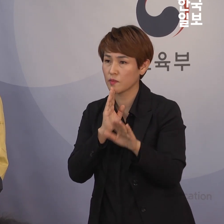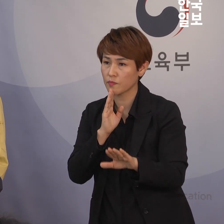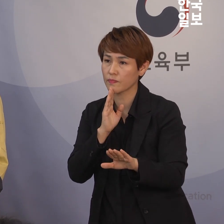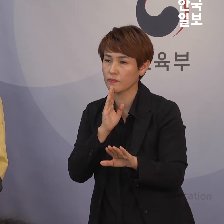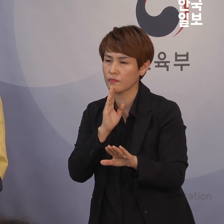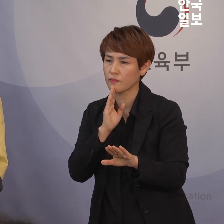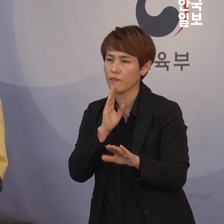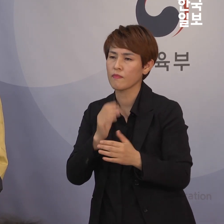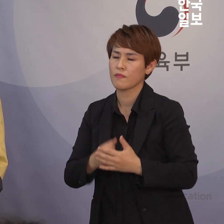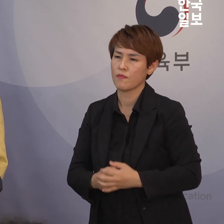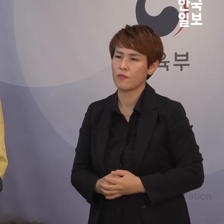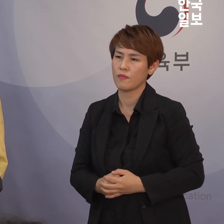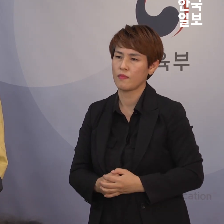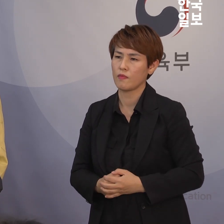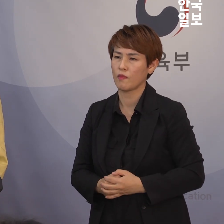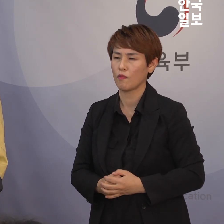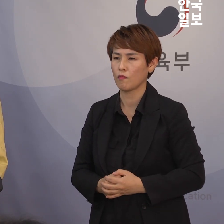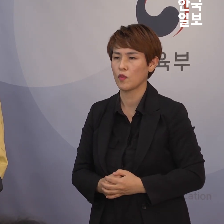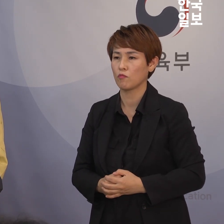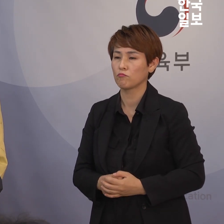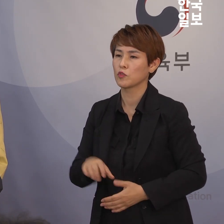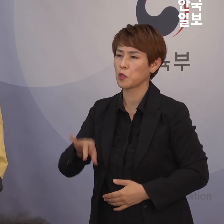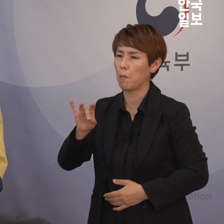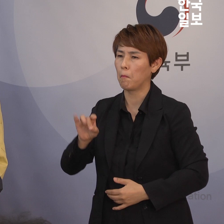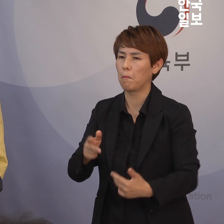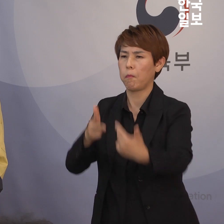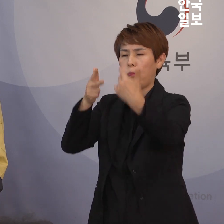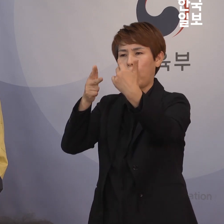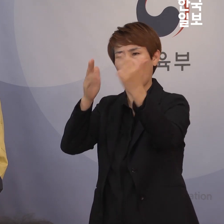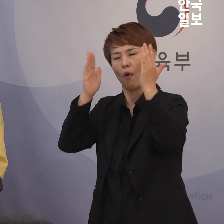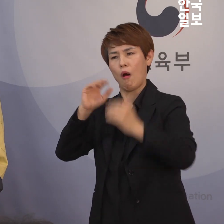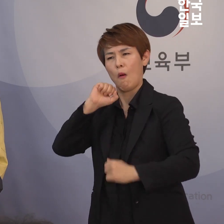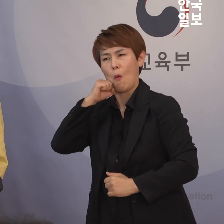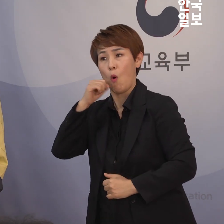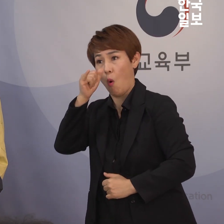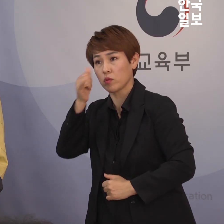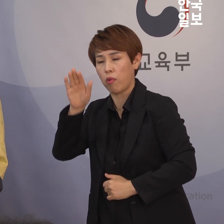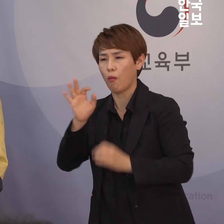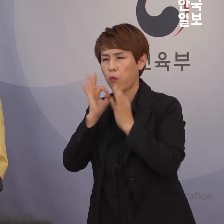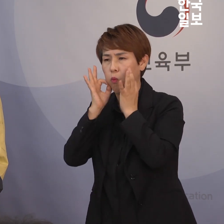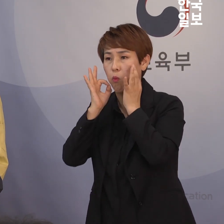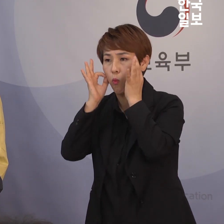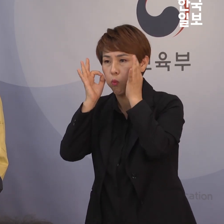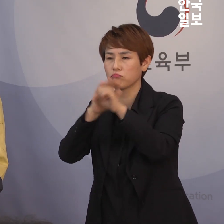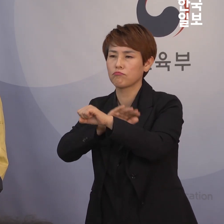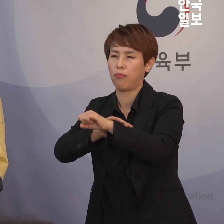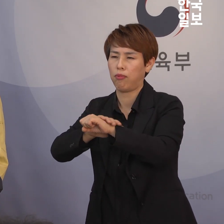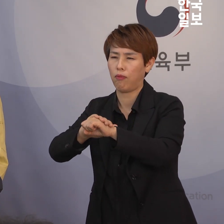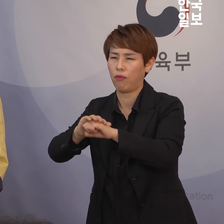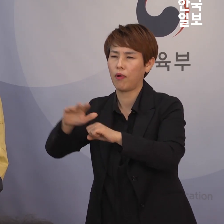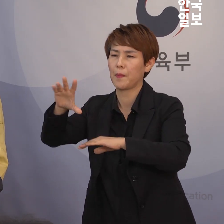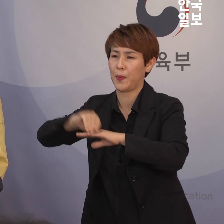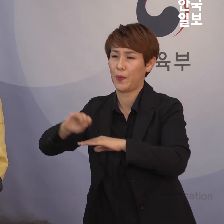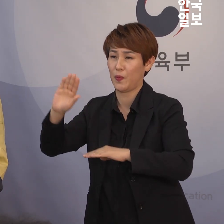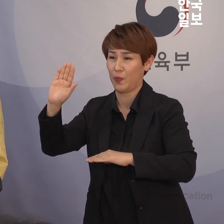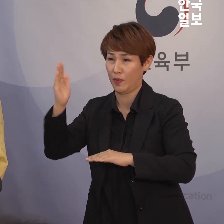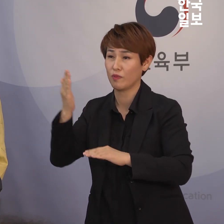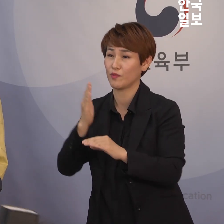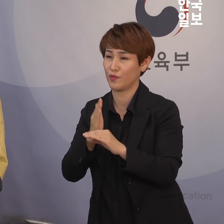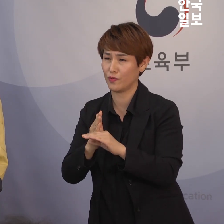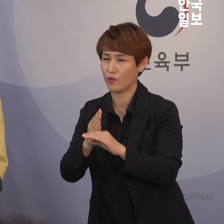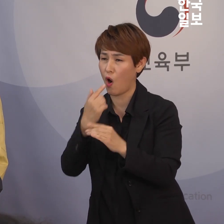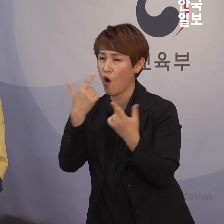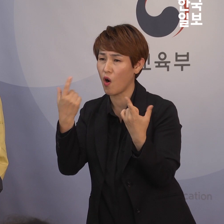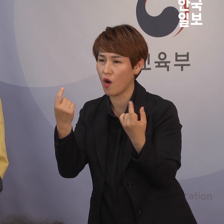하지만 우리에게 생소했던 원격 수업도 우리 모두의 노력으로 점차 안정적으로 진행하고